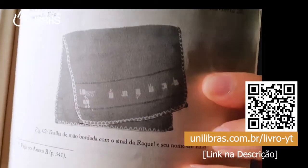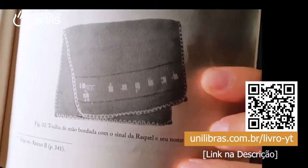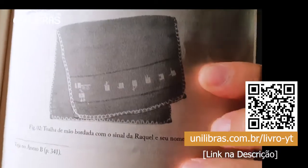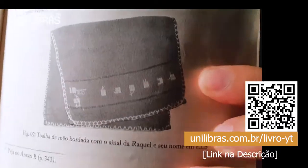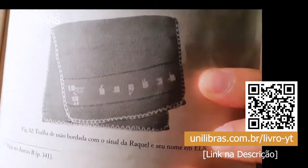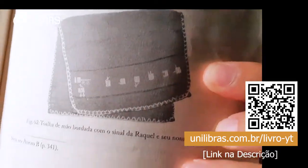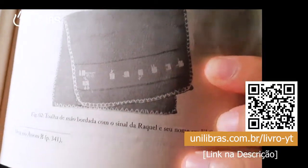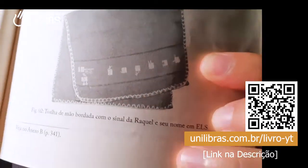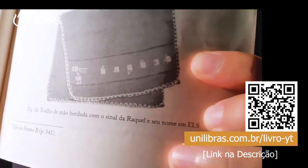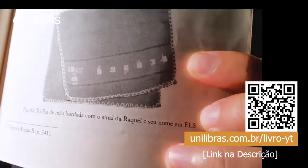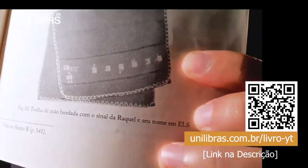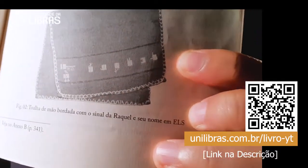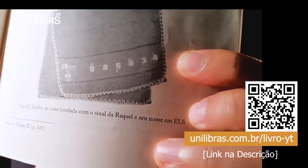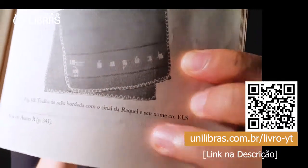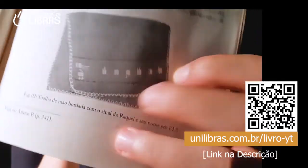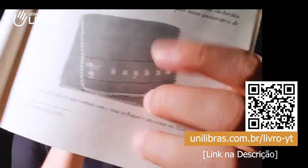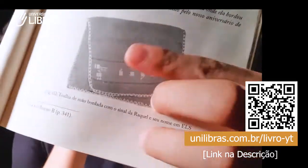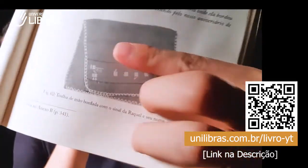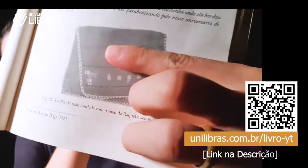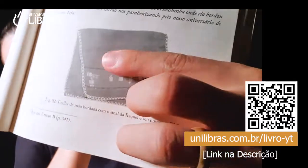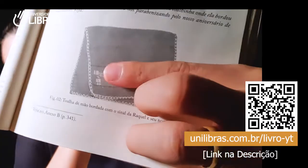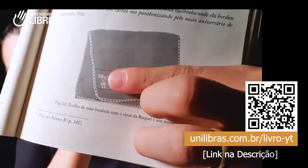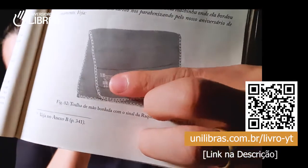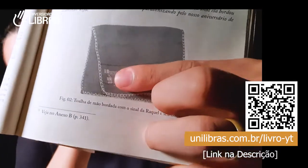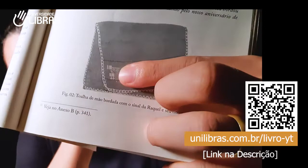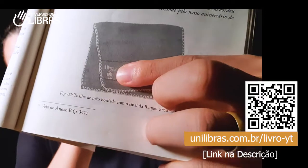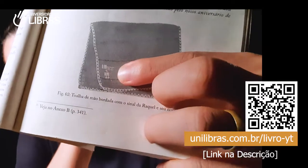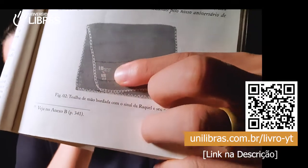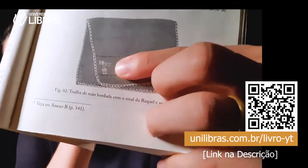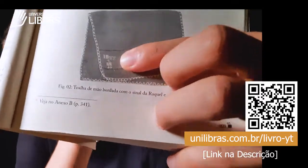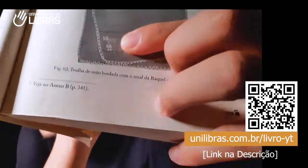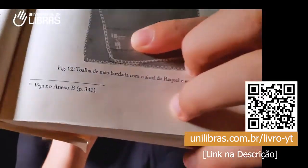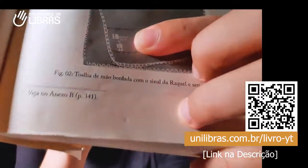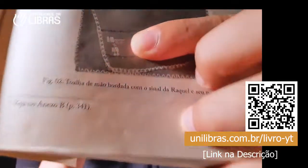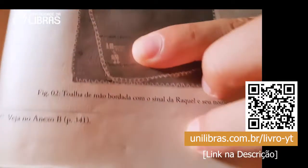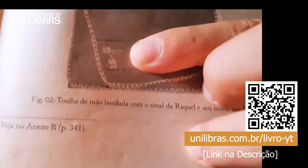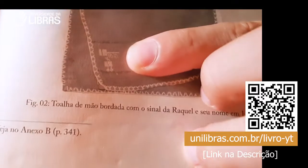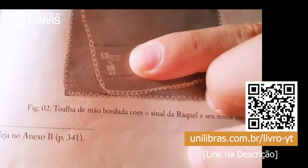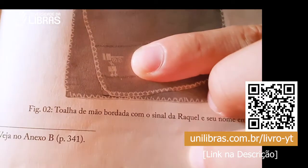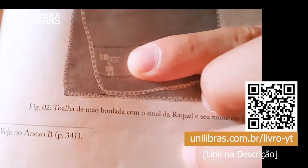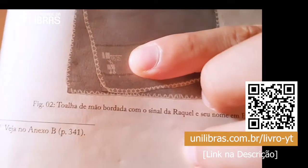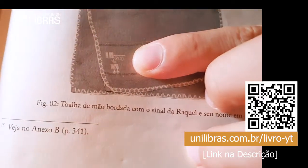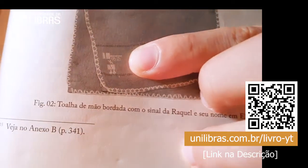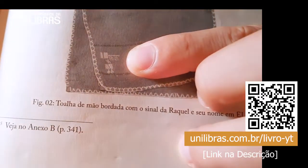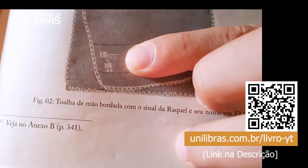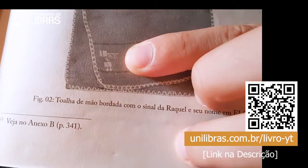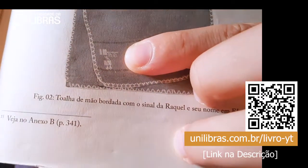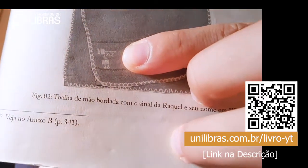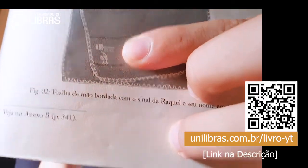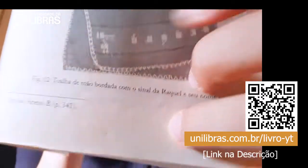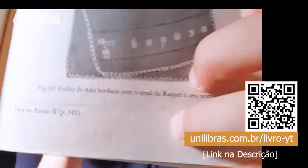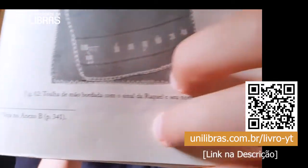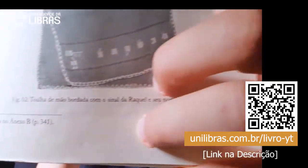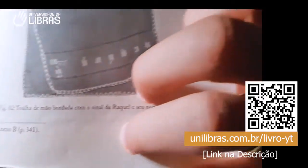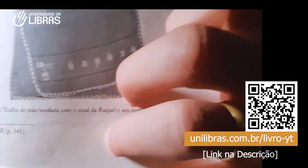aqui tem um sinal da Raquel escrito aqui e o que quis consegue localizar